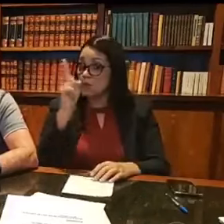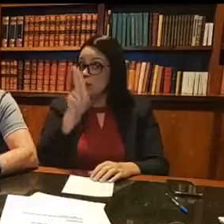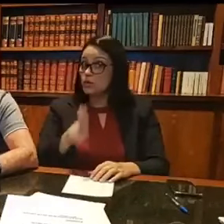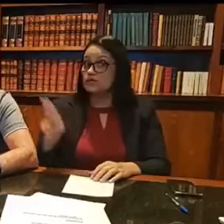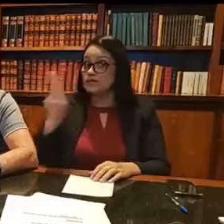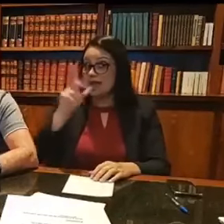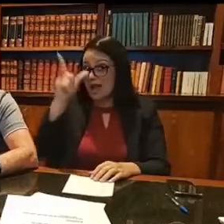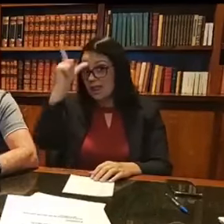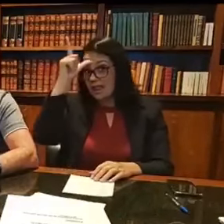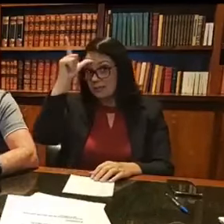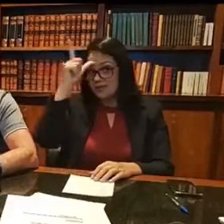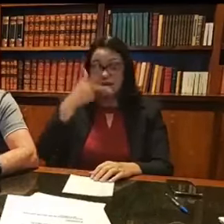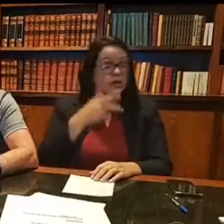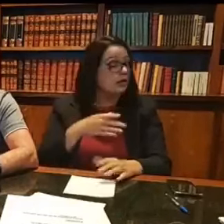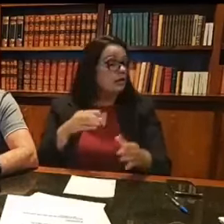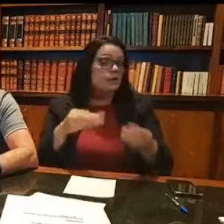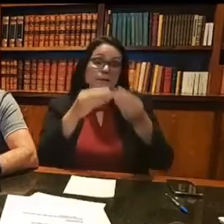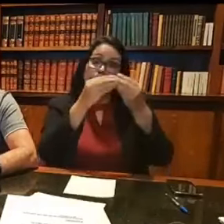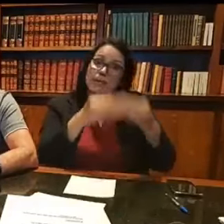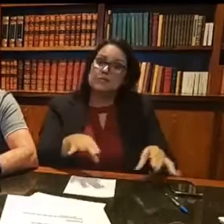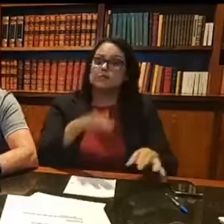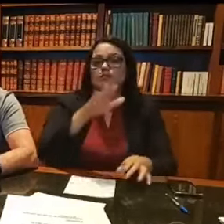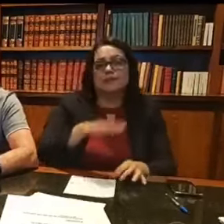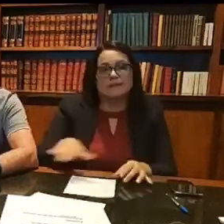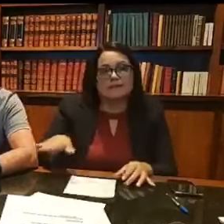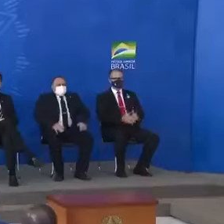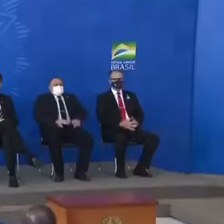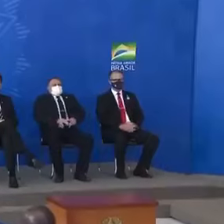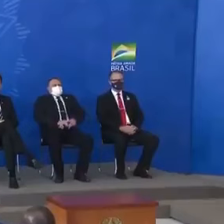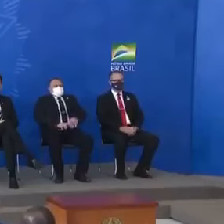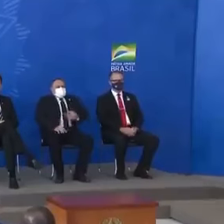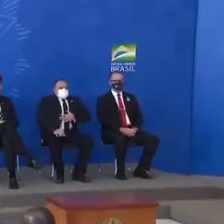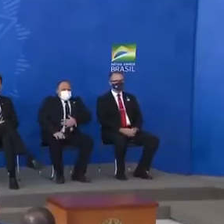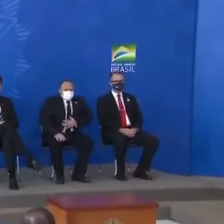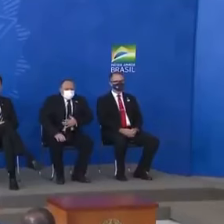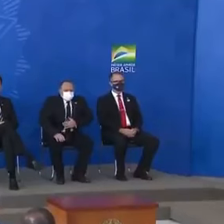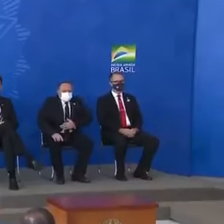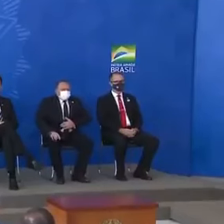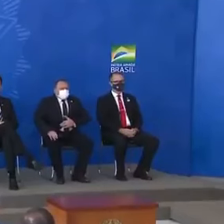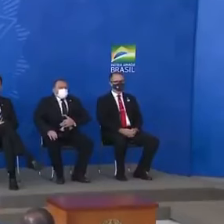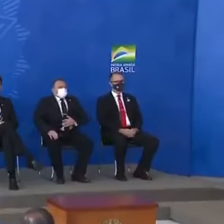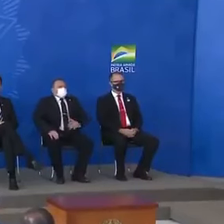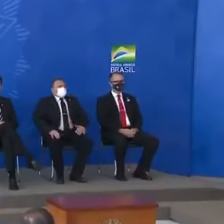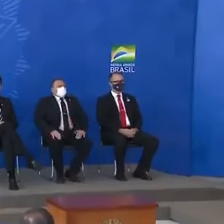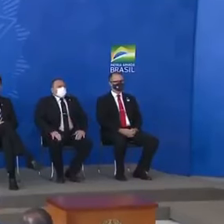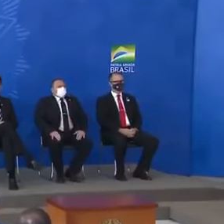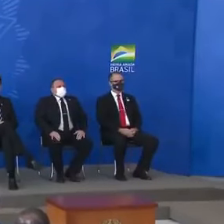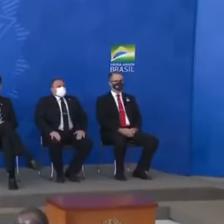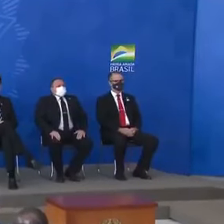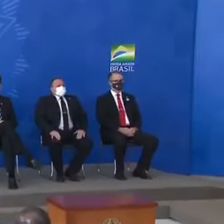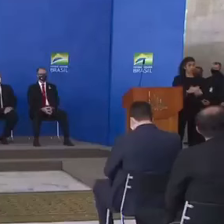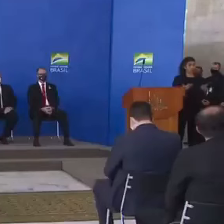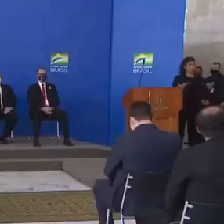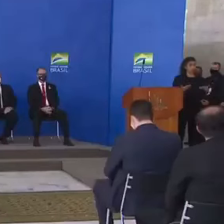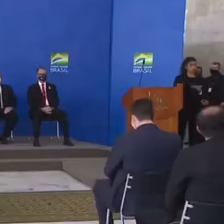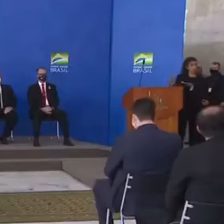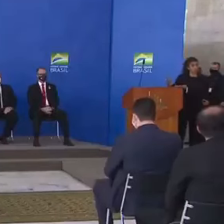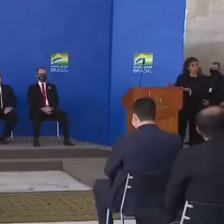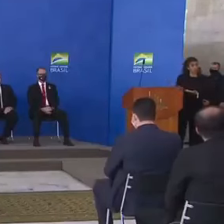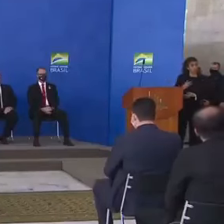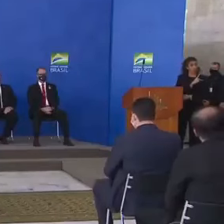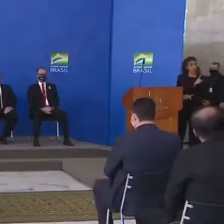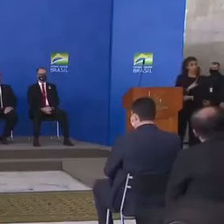que elas produzirão efeitos colaterais a cerimônia de hoje em que o presidente todos os demais participantes